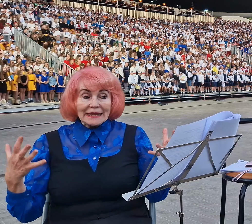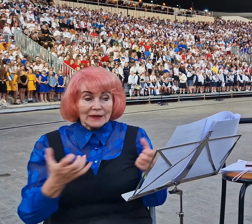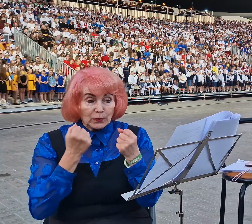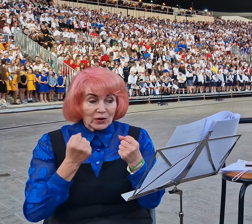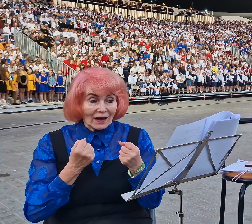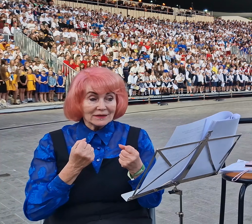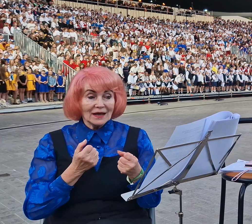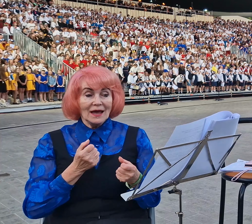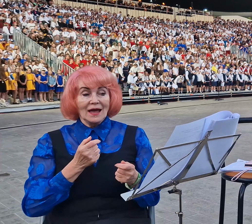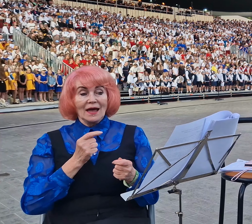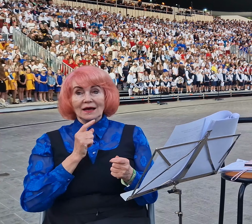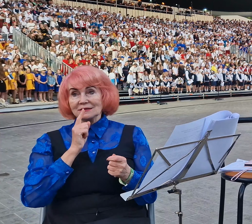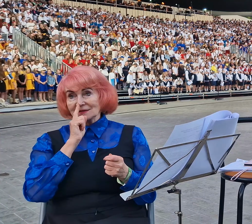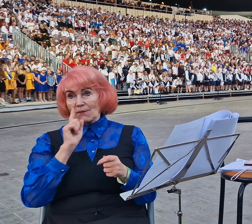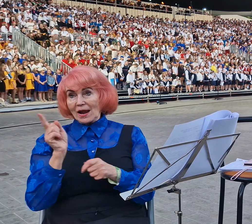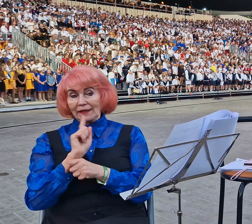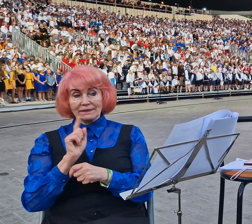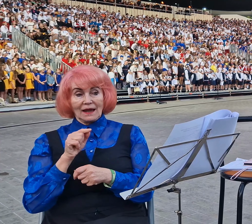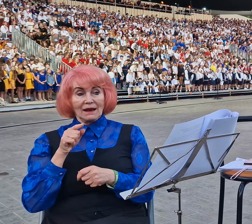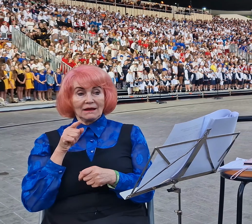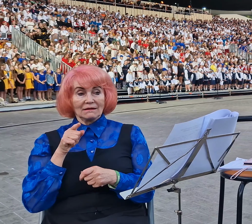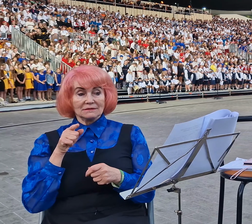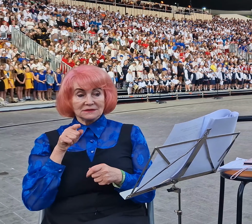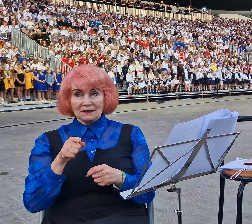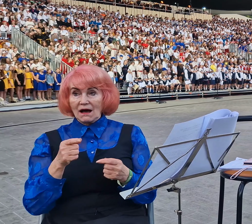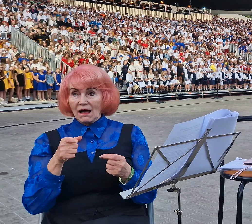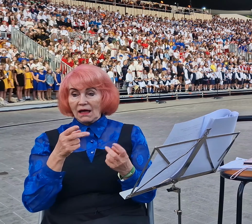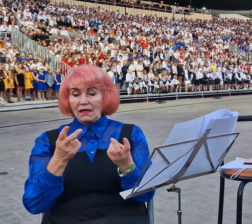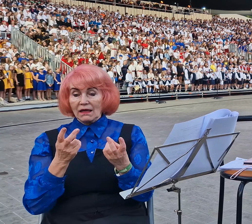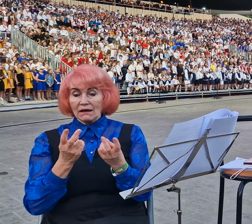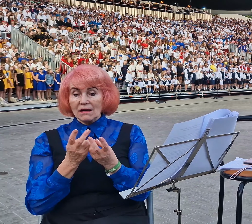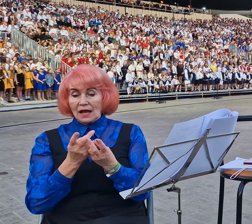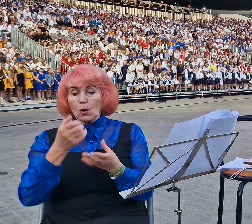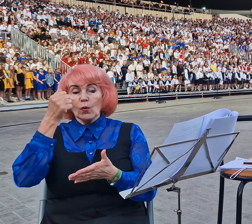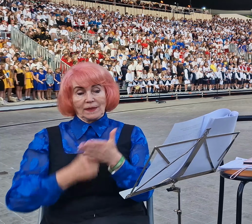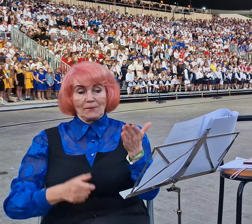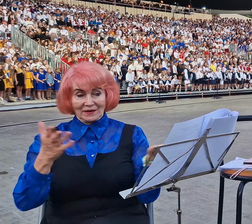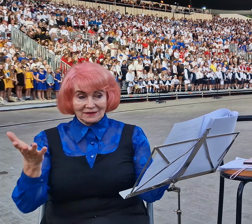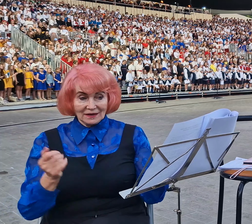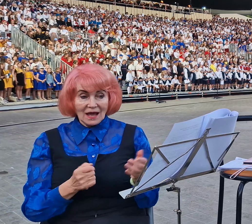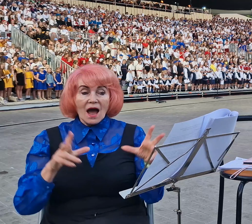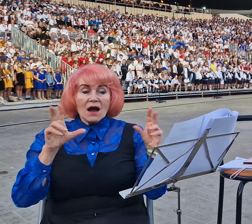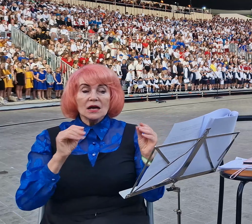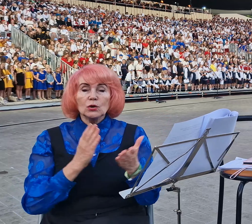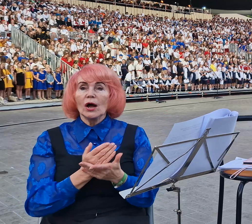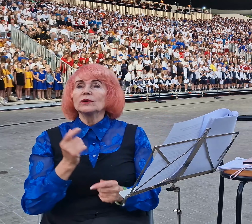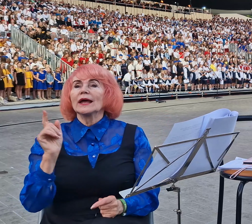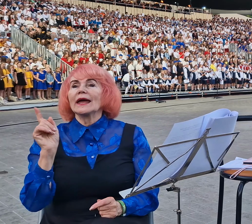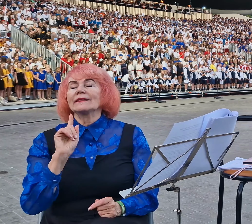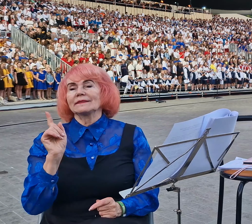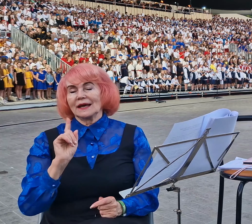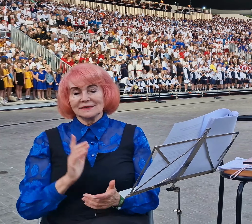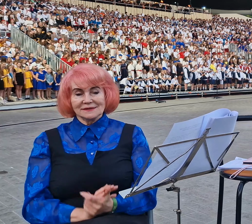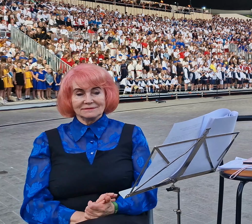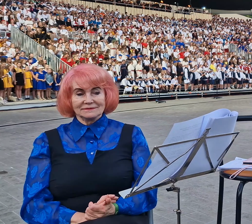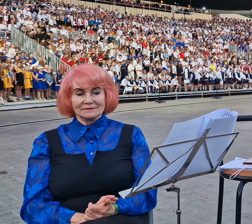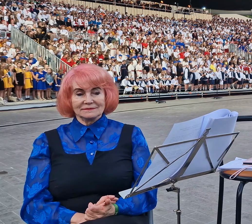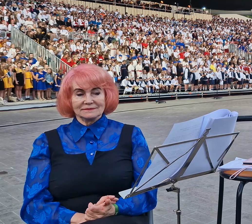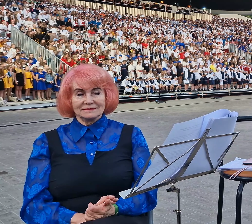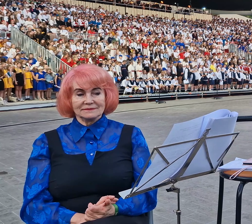püüad, samal hetkel sa ka tapata. Õnn on ainult